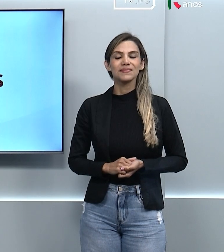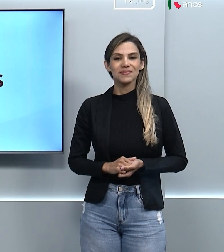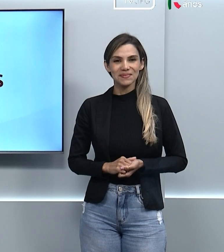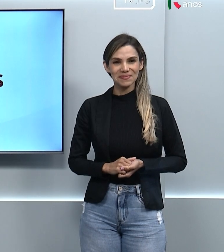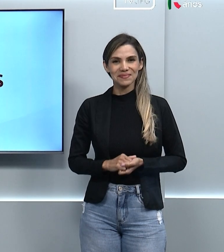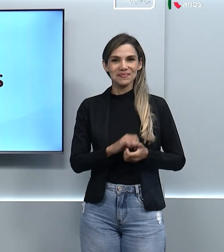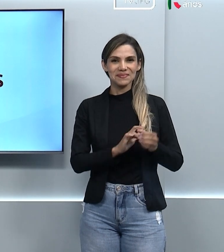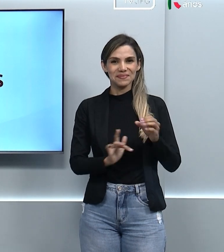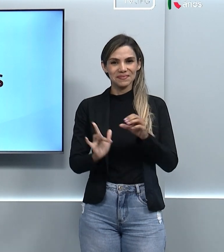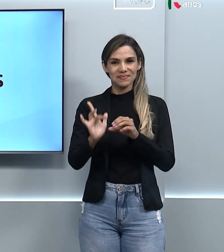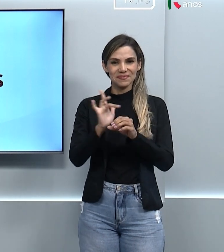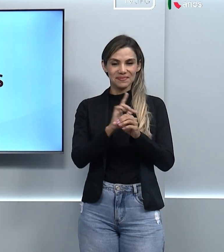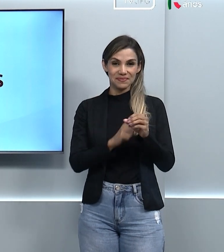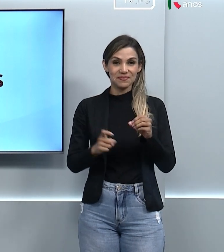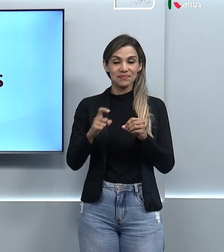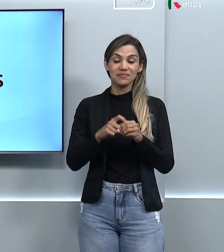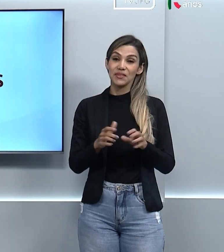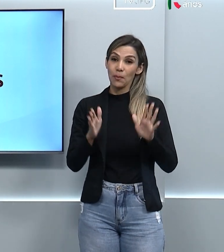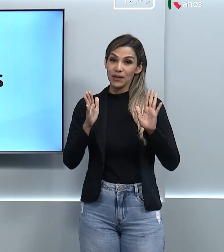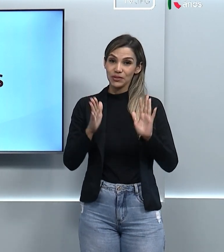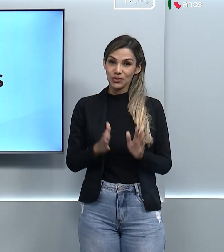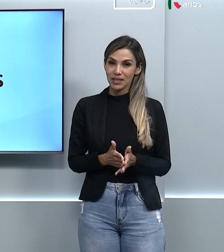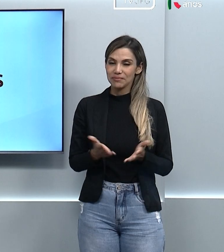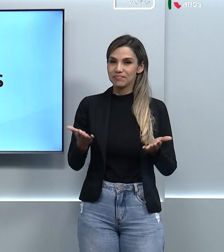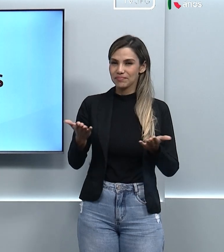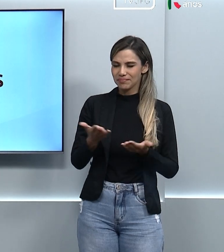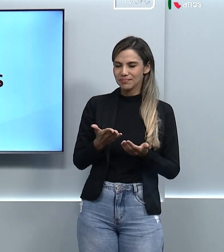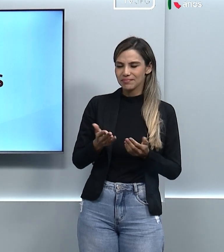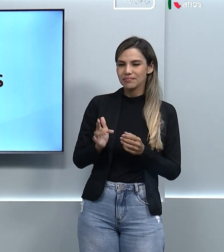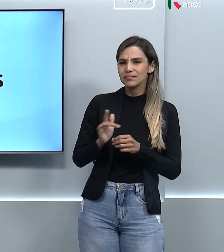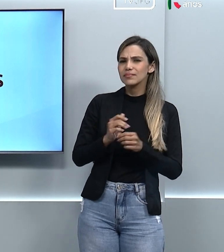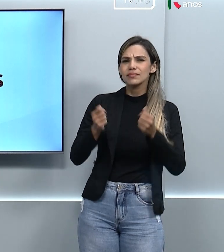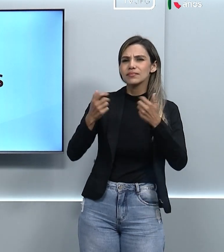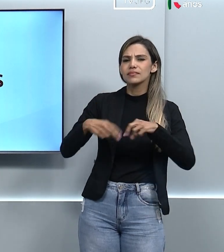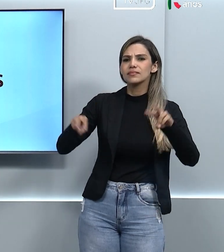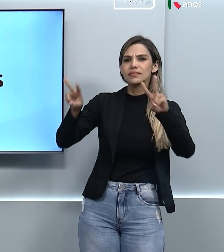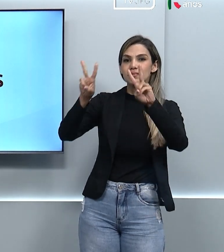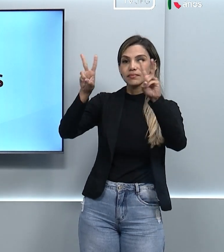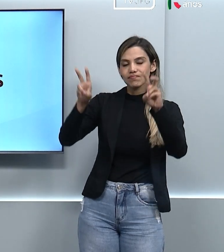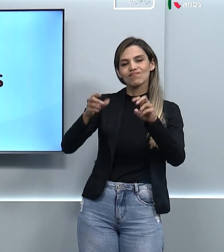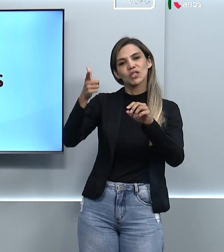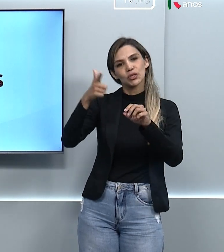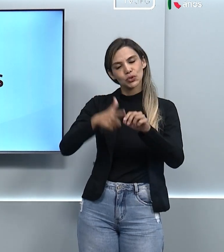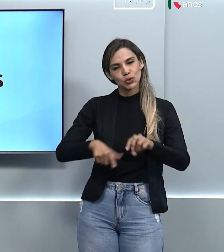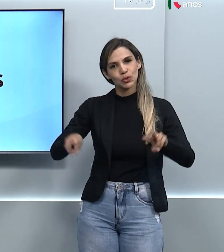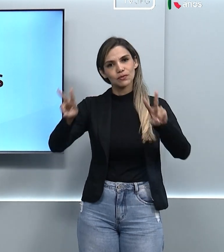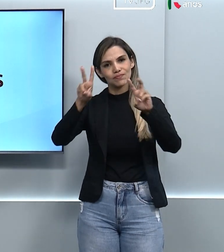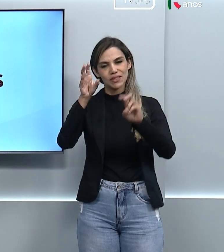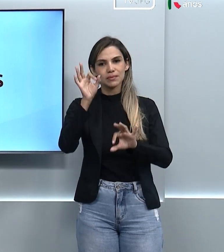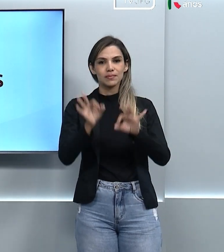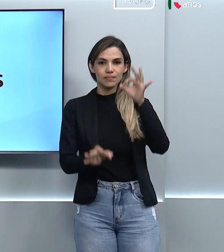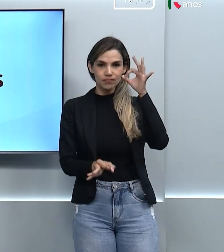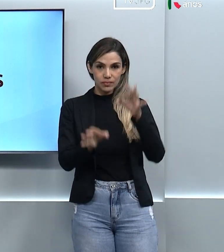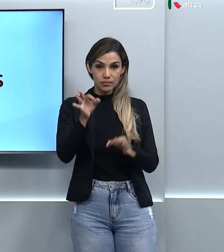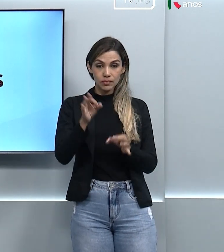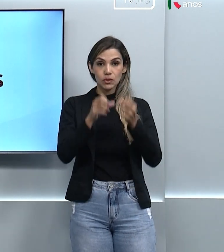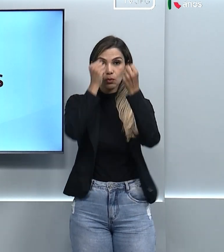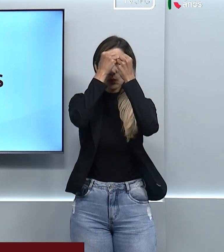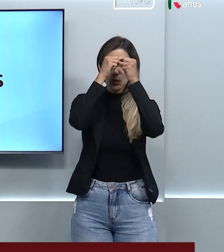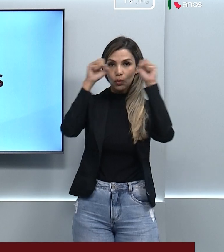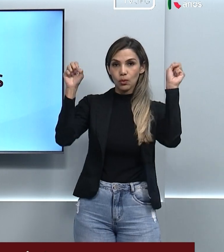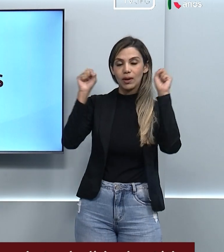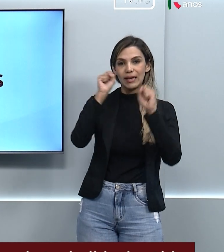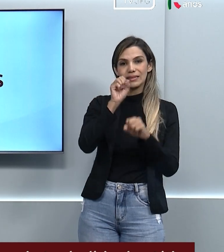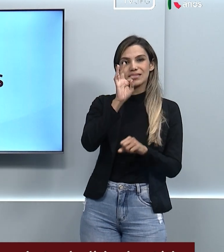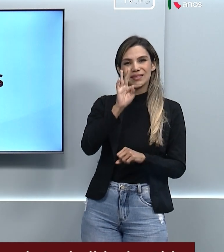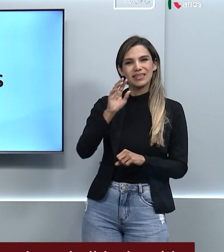Estamos de volta e a gente começa o segundo bloco do Conexões de hoje falando novamente sobre justiça. O Superior Tribunal de